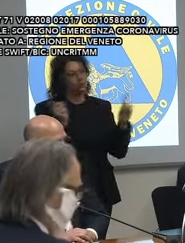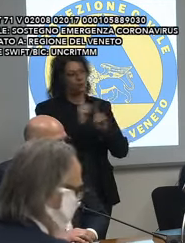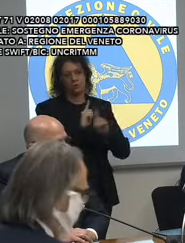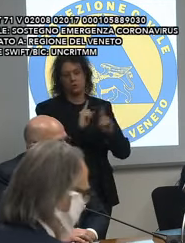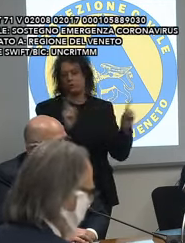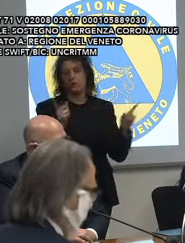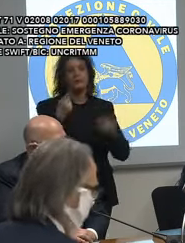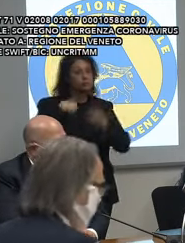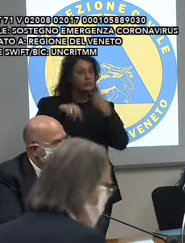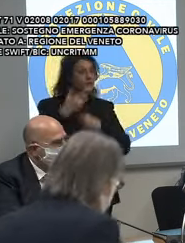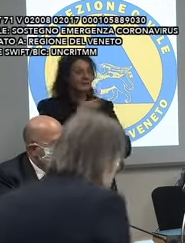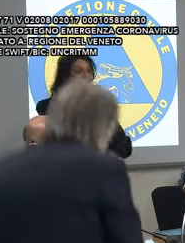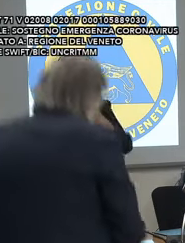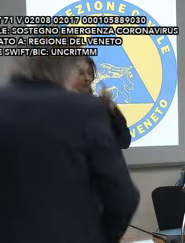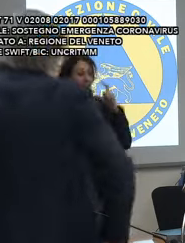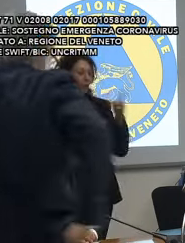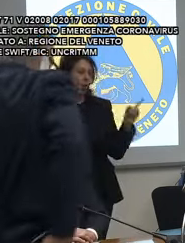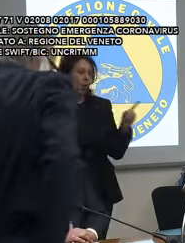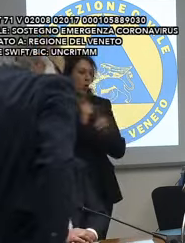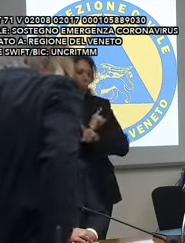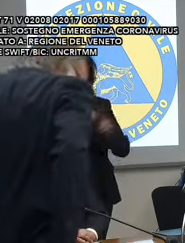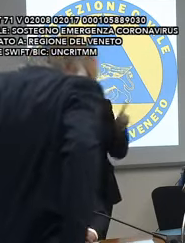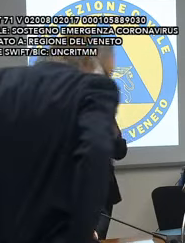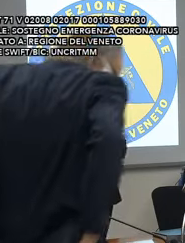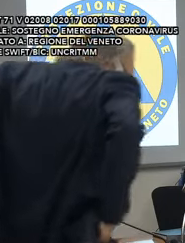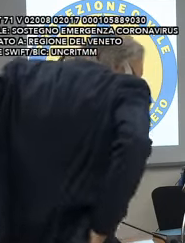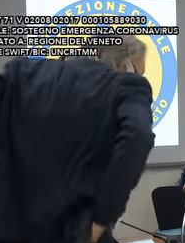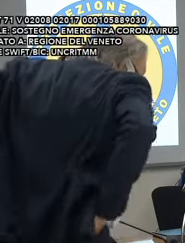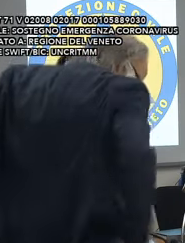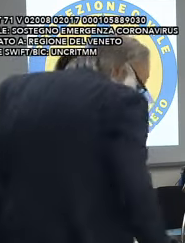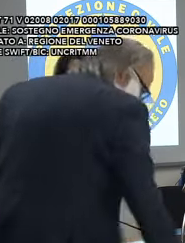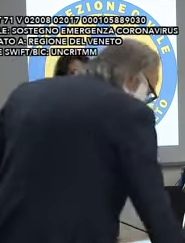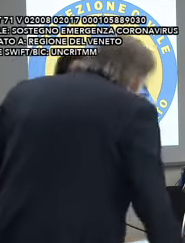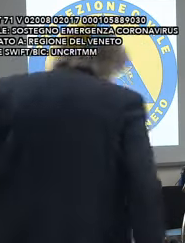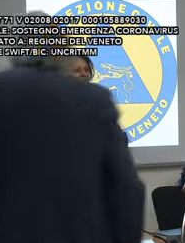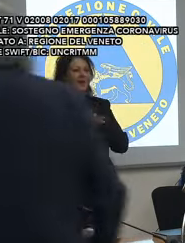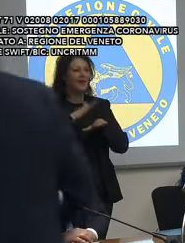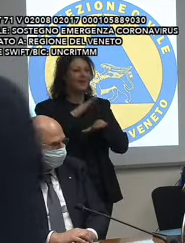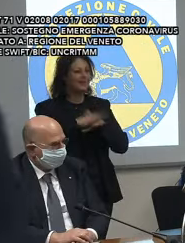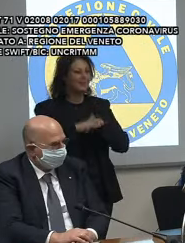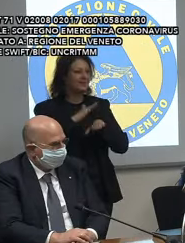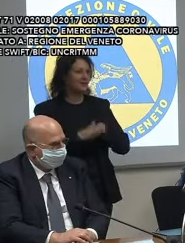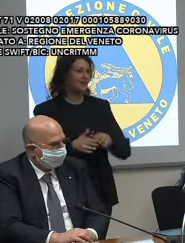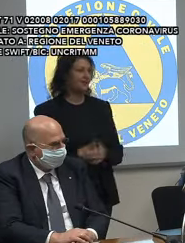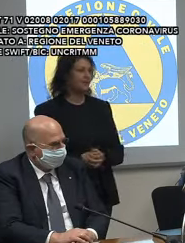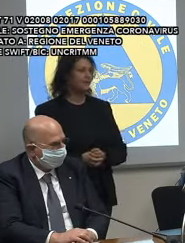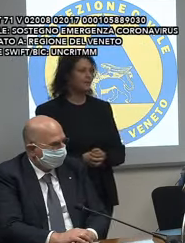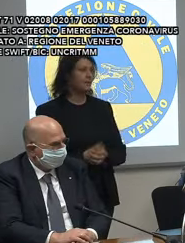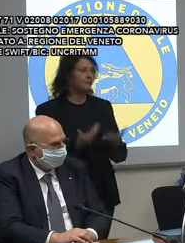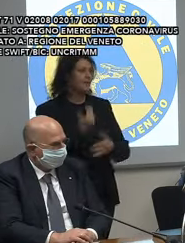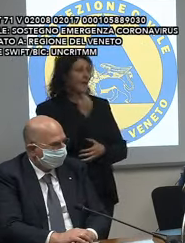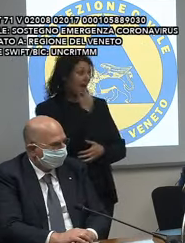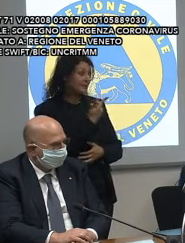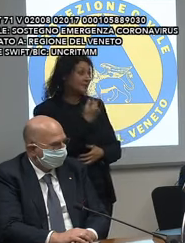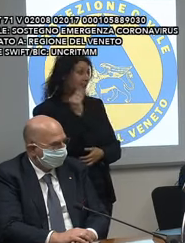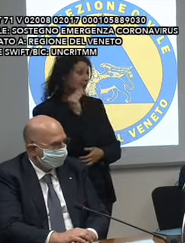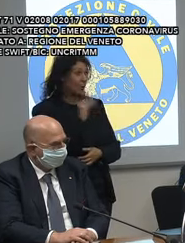No. È la condizione sine qua non? È la condizione sine qua non? Ma anche qui ti ringrazio per la